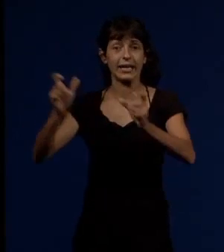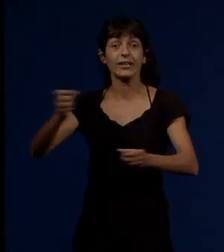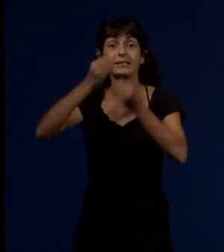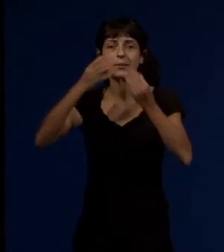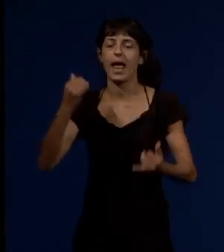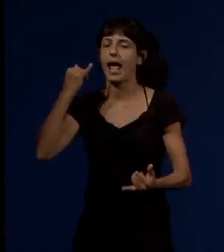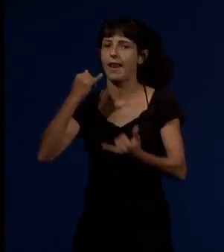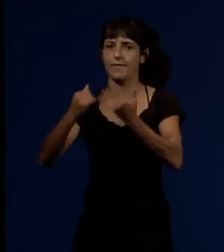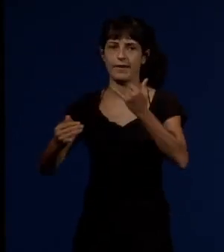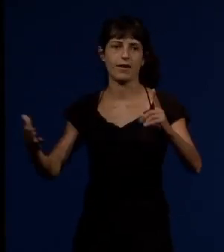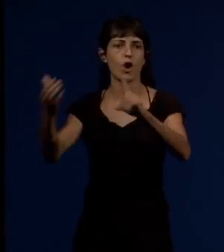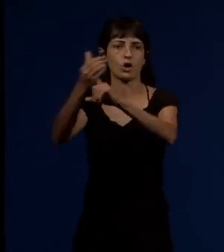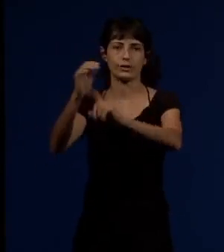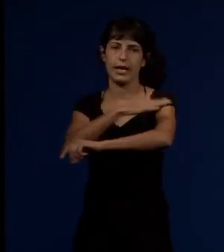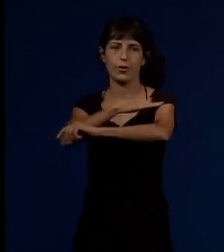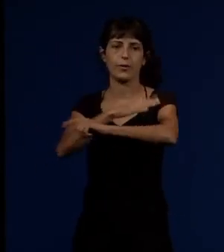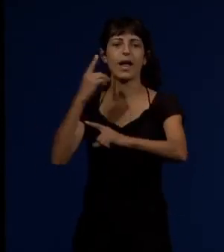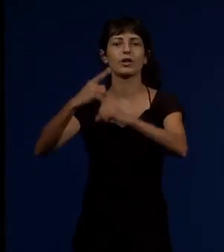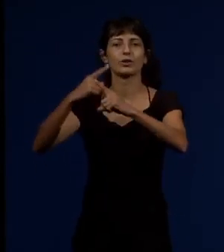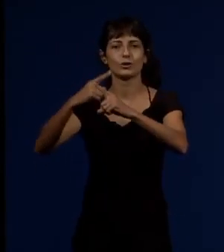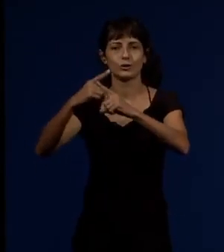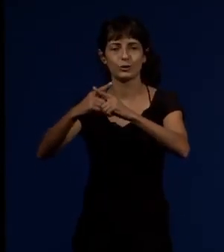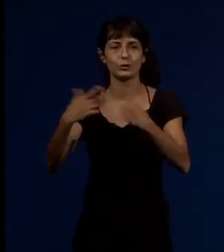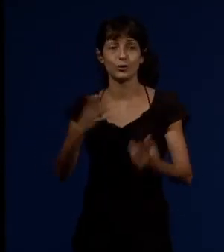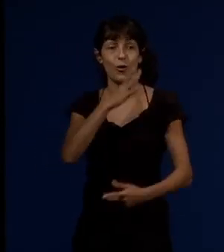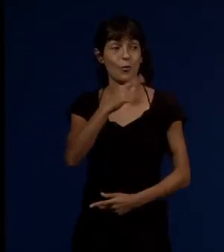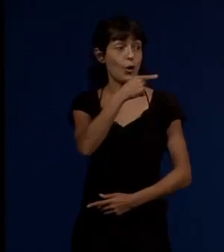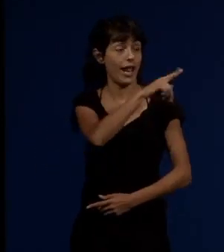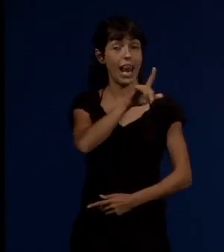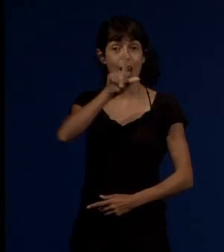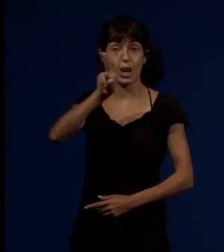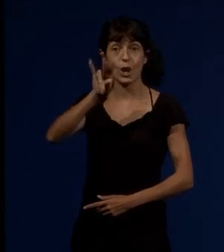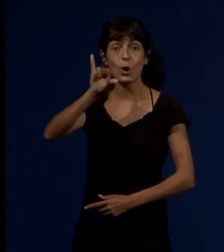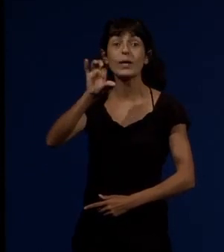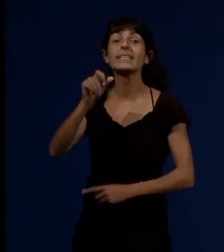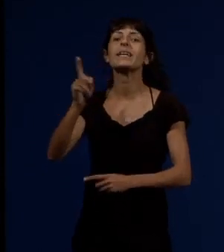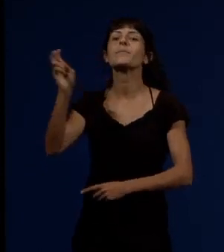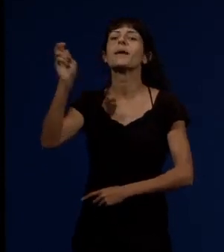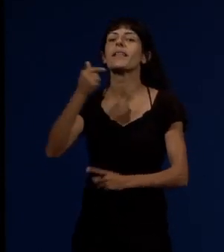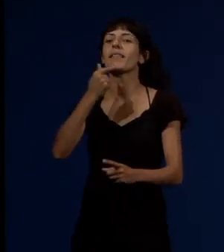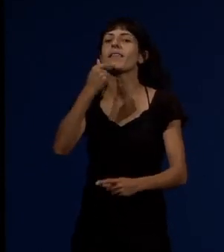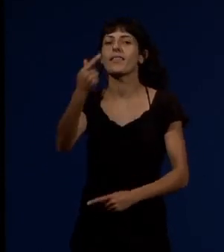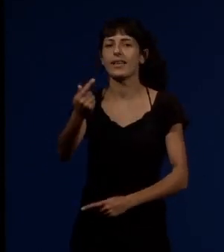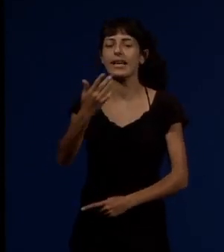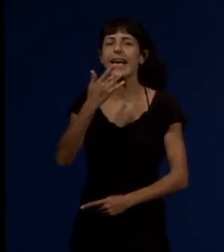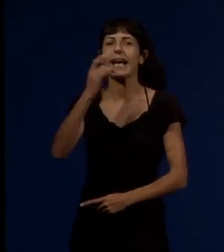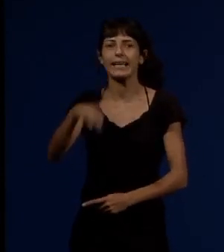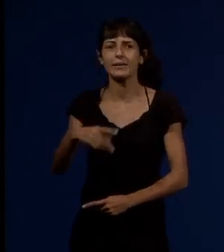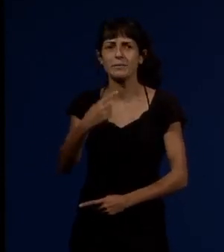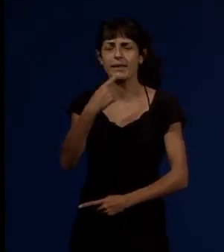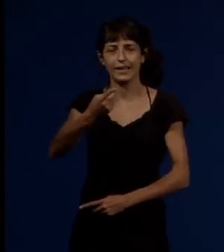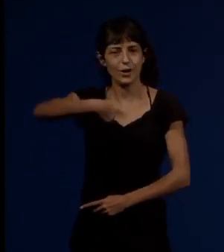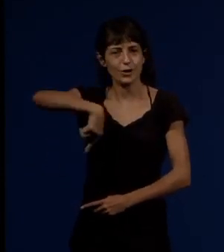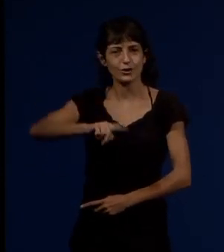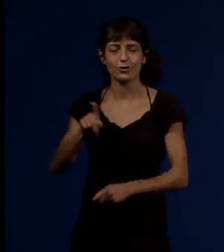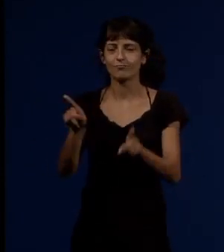vai gobernar a Xunta de Galicia. O noso Luís vai chegar a Caetano e vai dicirlles que nós somos